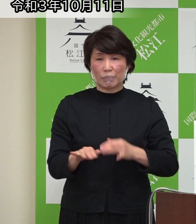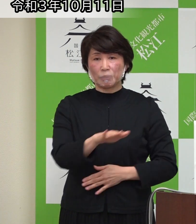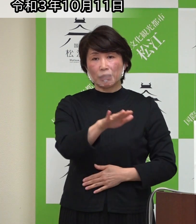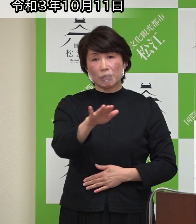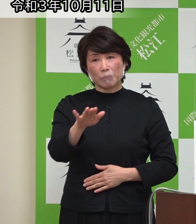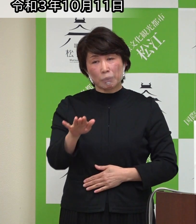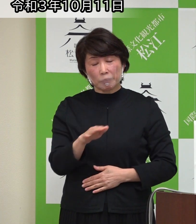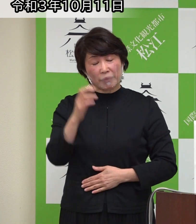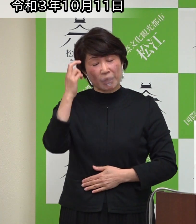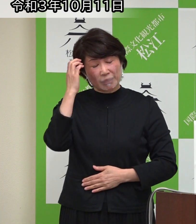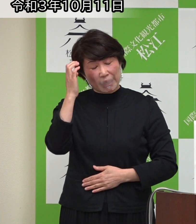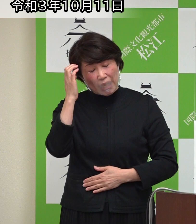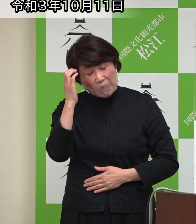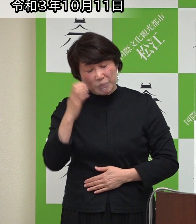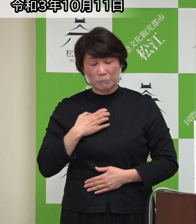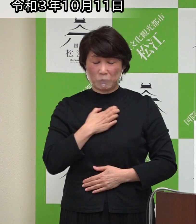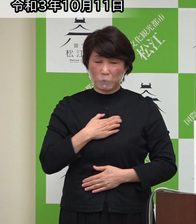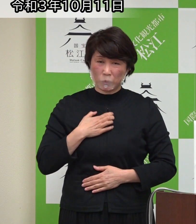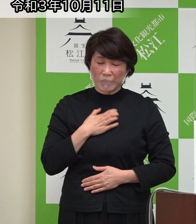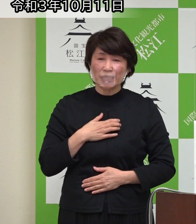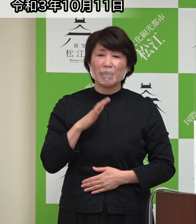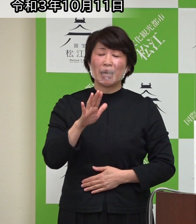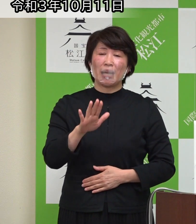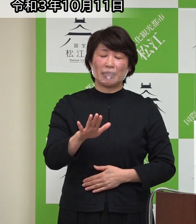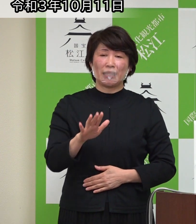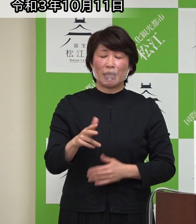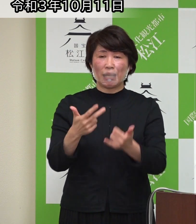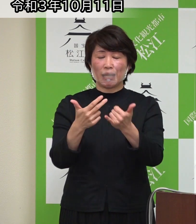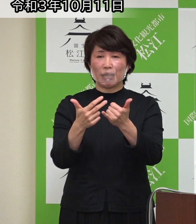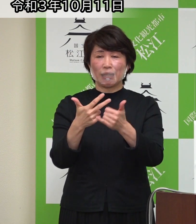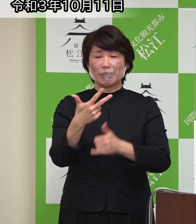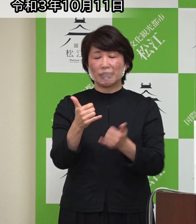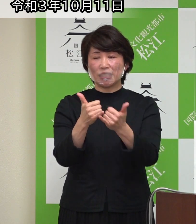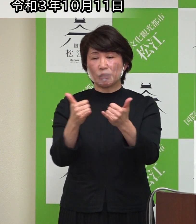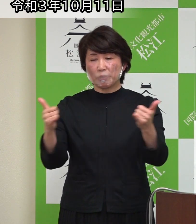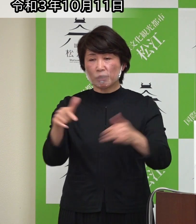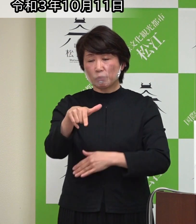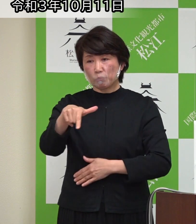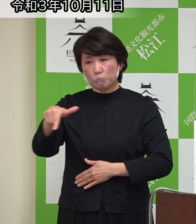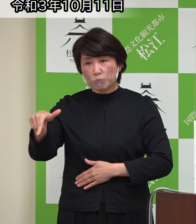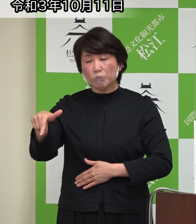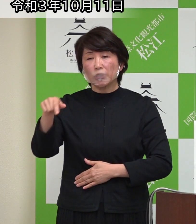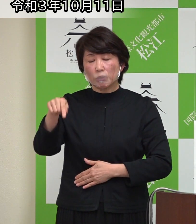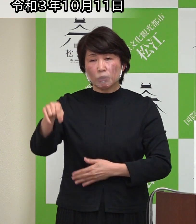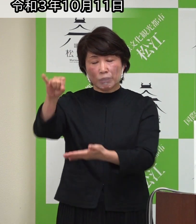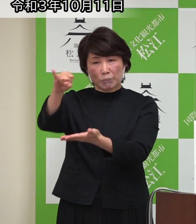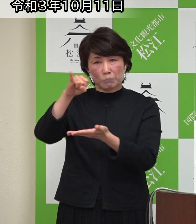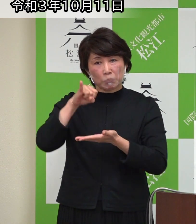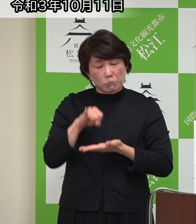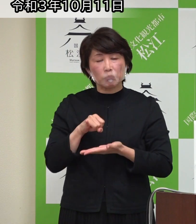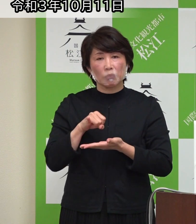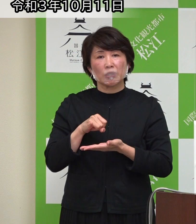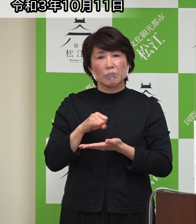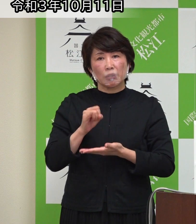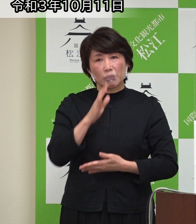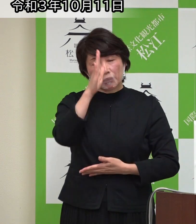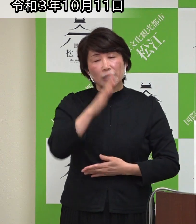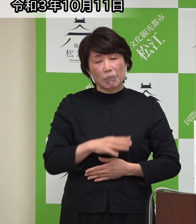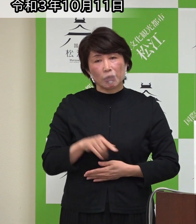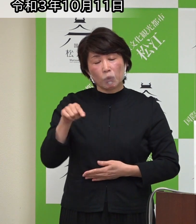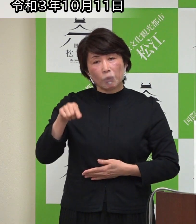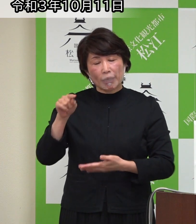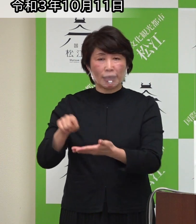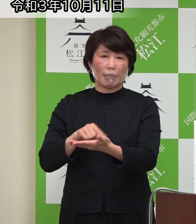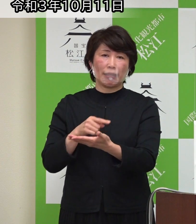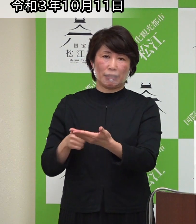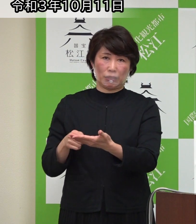あの悩んでらっしゃることをですね、あの、市民部等に対してダイレクトにメッセージをいただいて、でそれでできることが実際にあります。